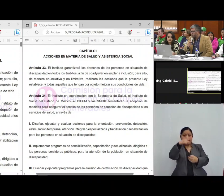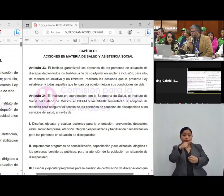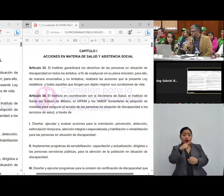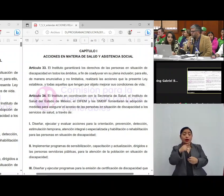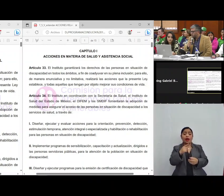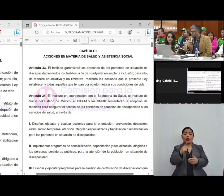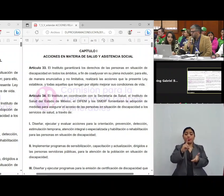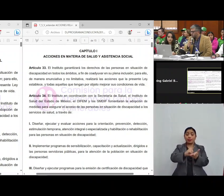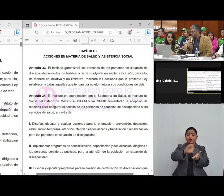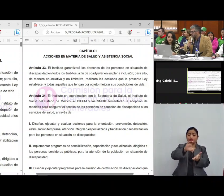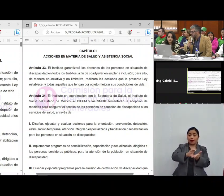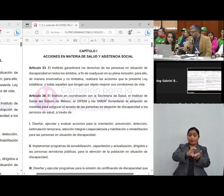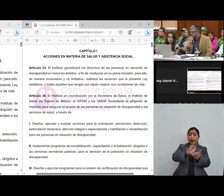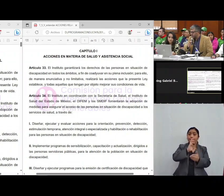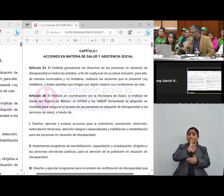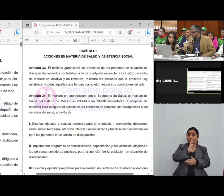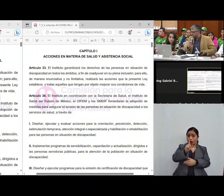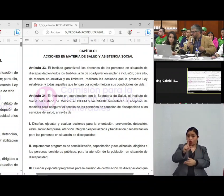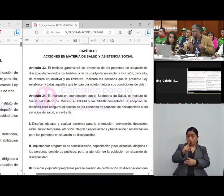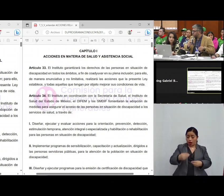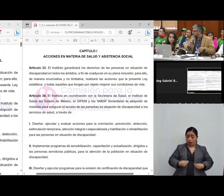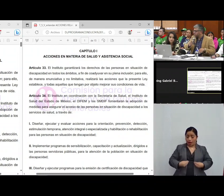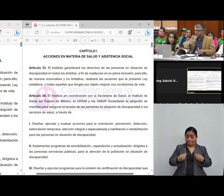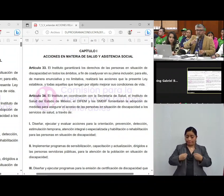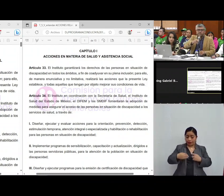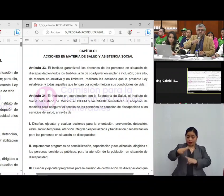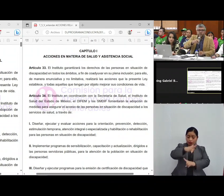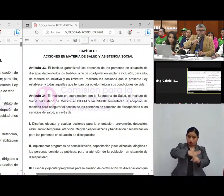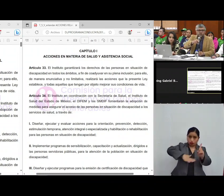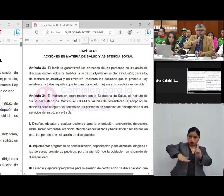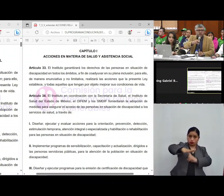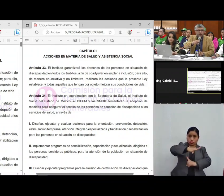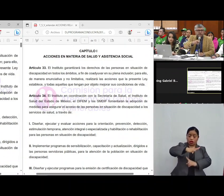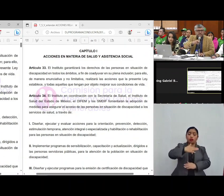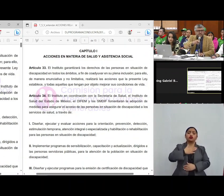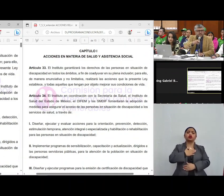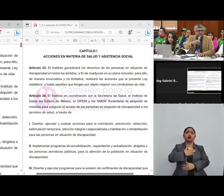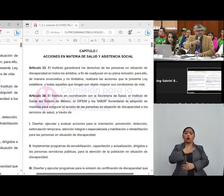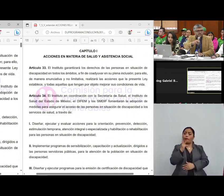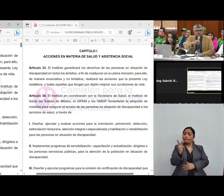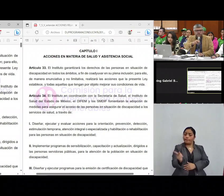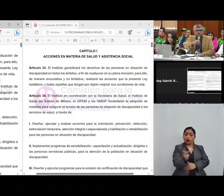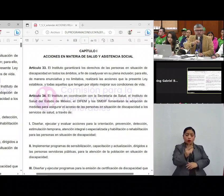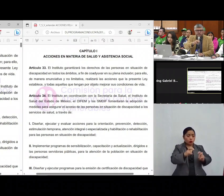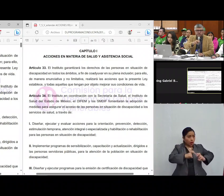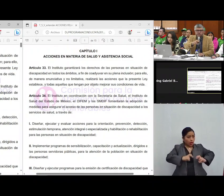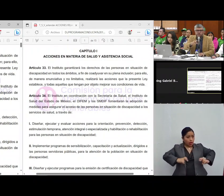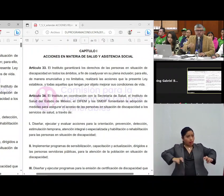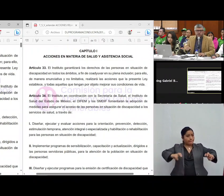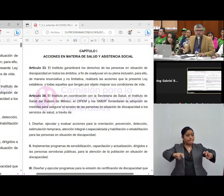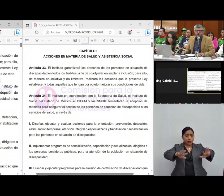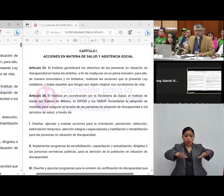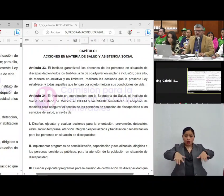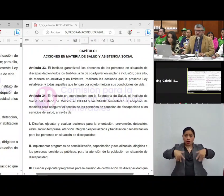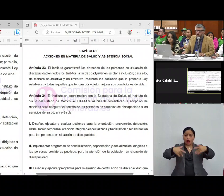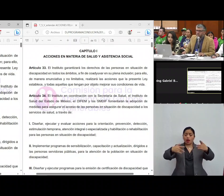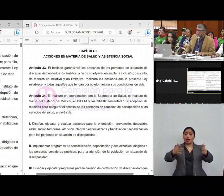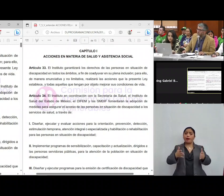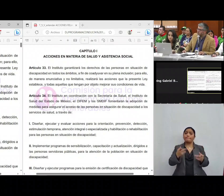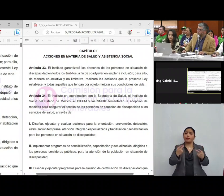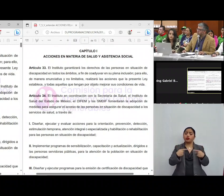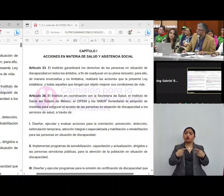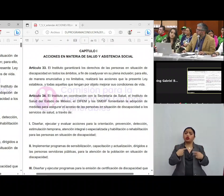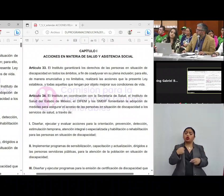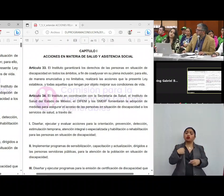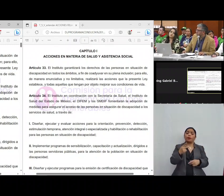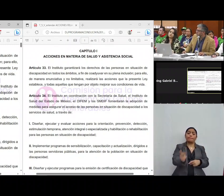mejorar sus condiciones de vida. Pregunto a la mesa y en este momento abrimos